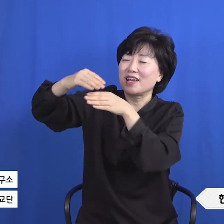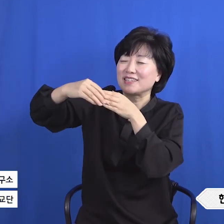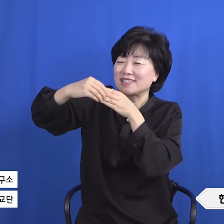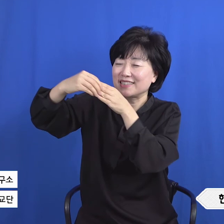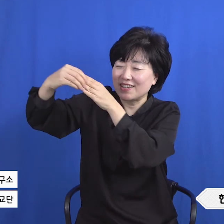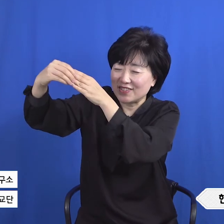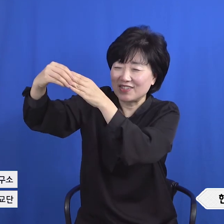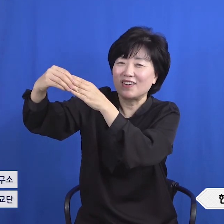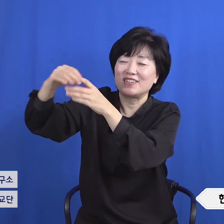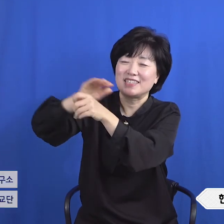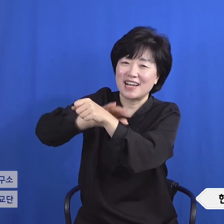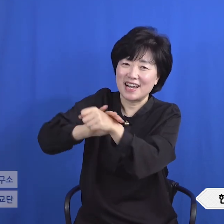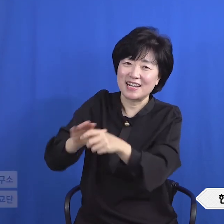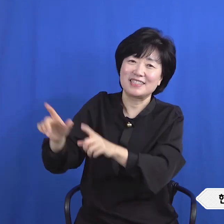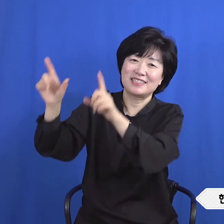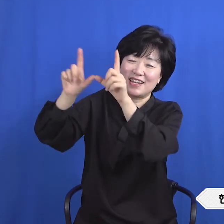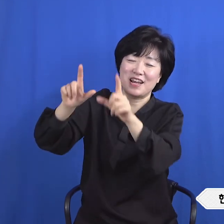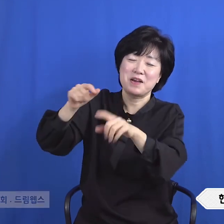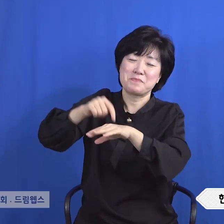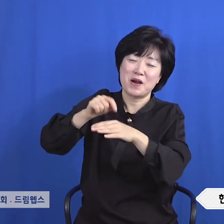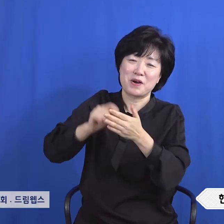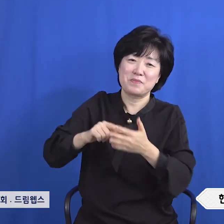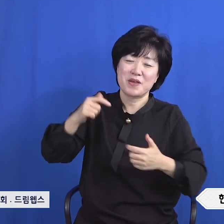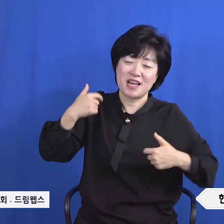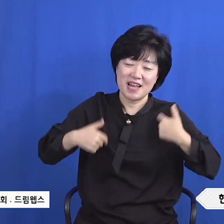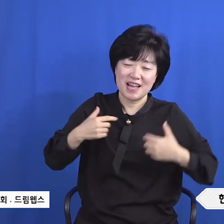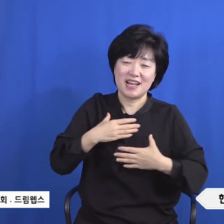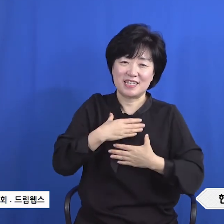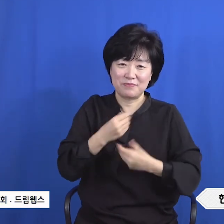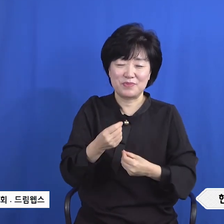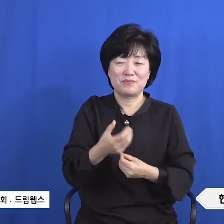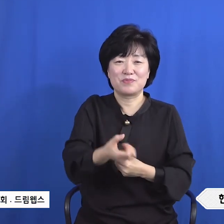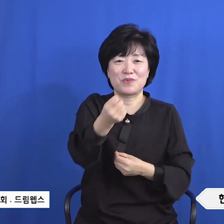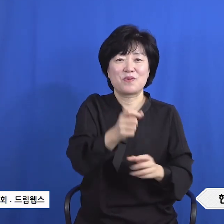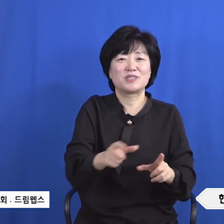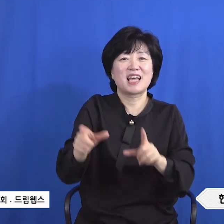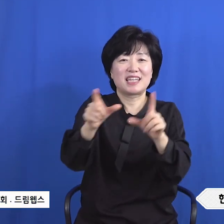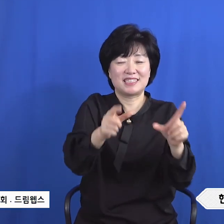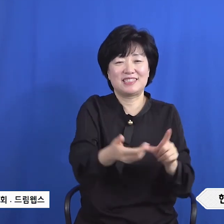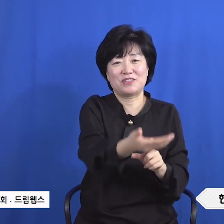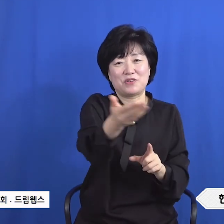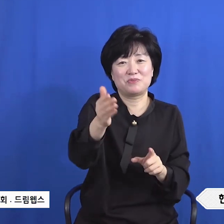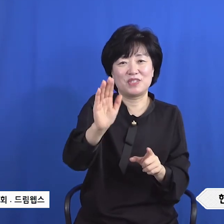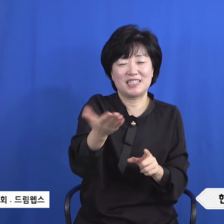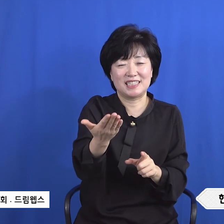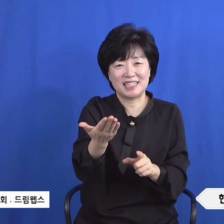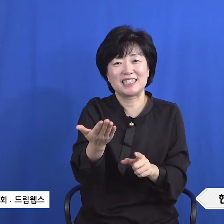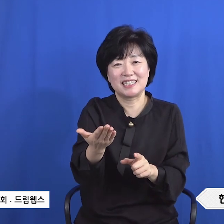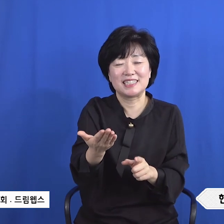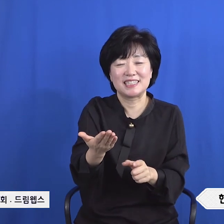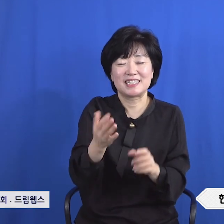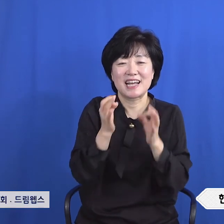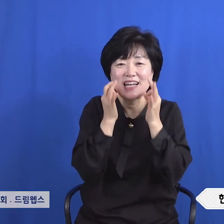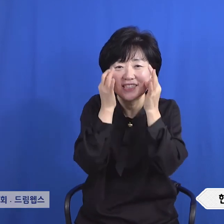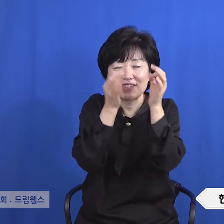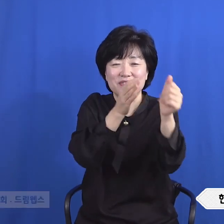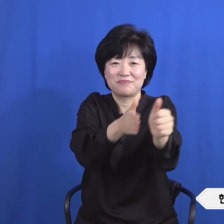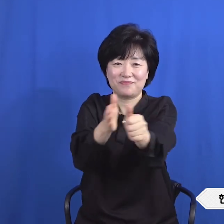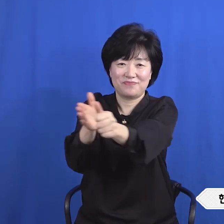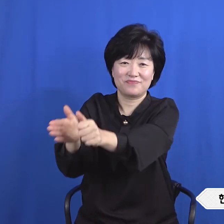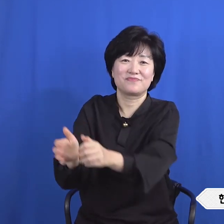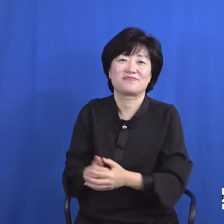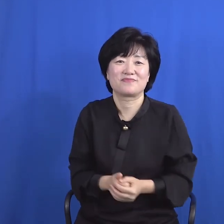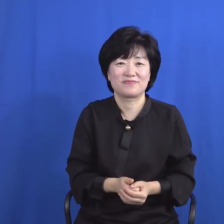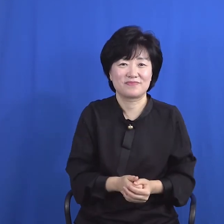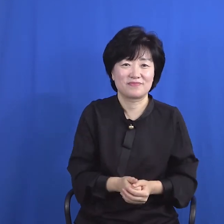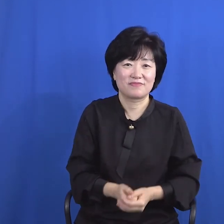살아가는, 마음에 늘 안식과 기쁨으로 사시는 우리 서문 가족들 다 되시기를 간절히 소원합니다.